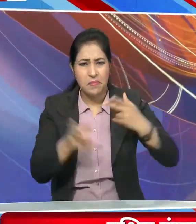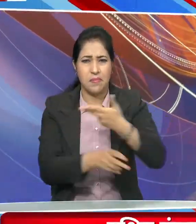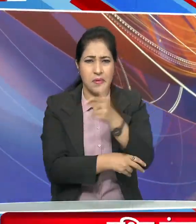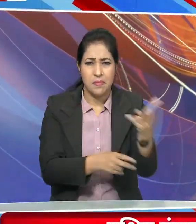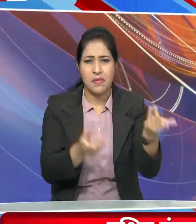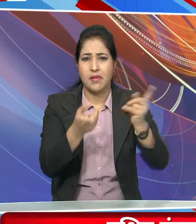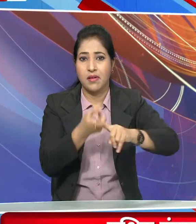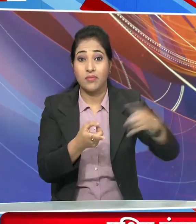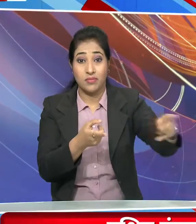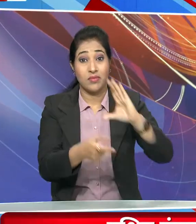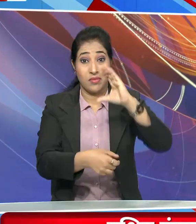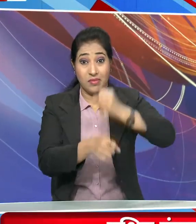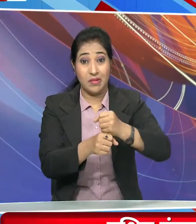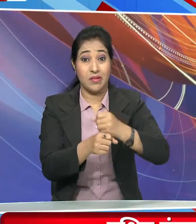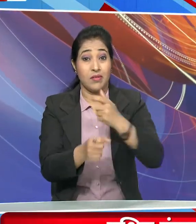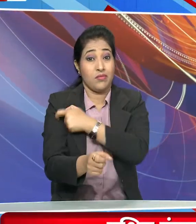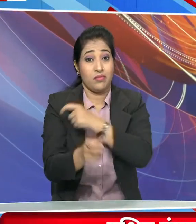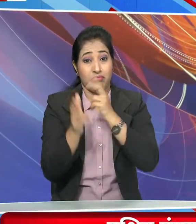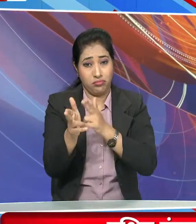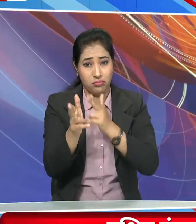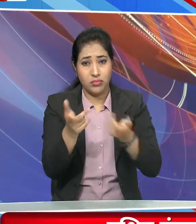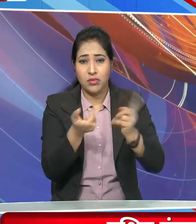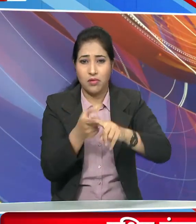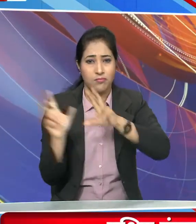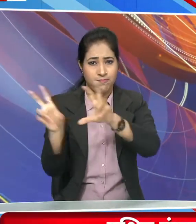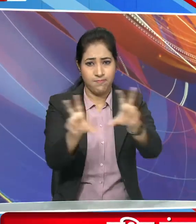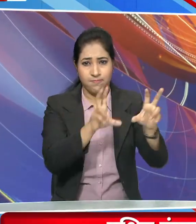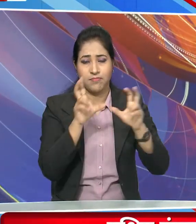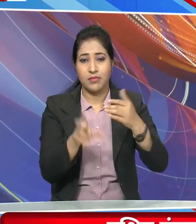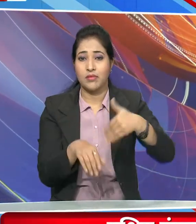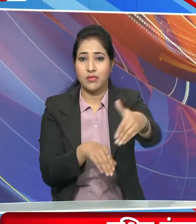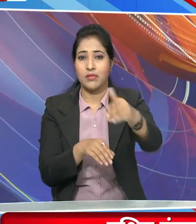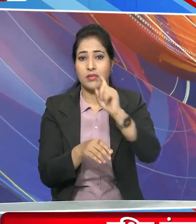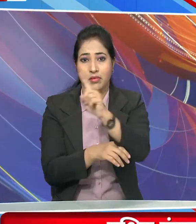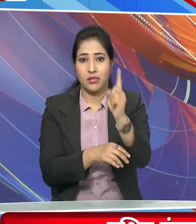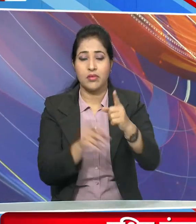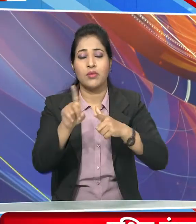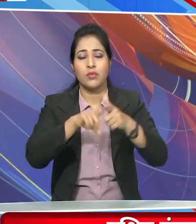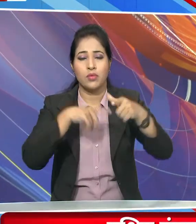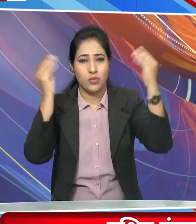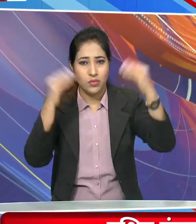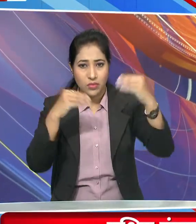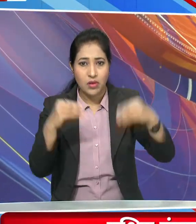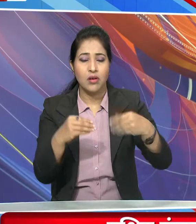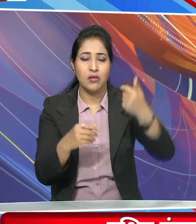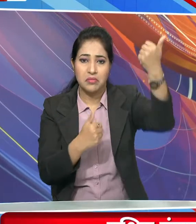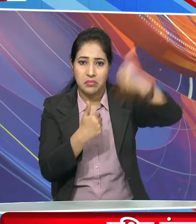को देखते हुए केंद्रीय बालों की की गई तैनाती 11 जुलाई को आएंगे नतीजा